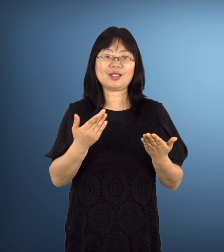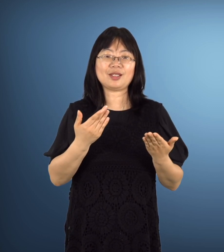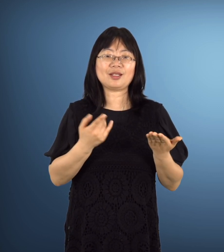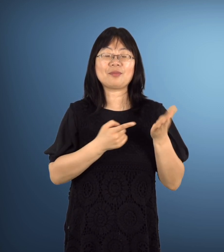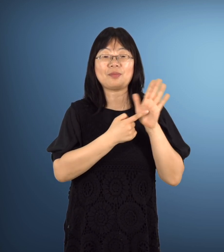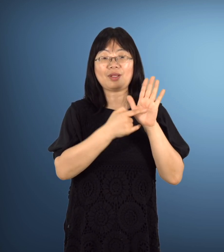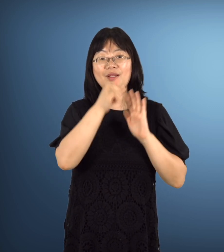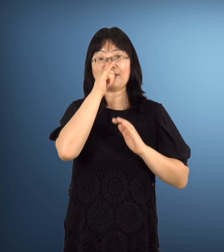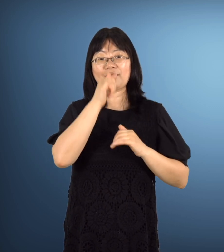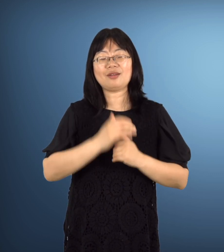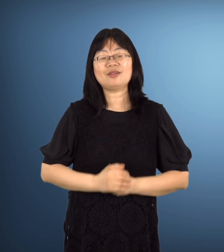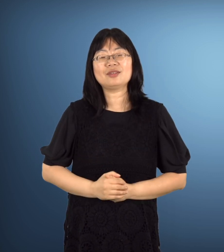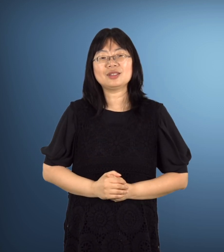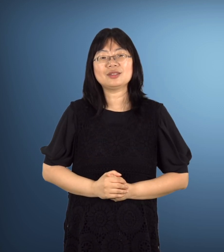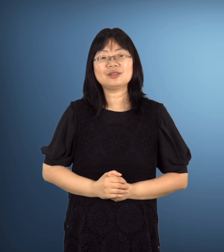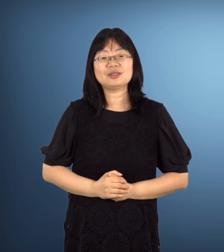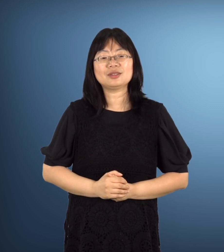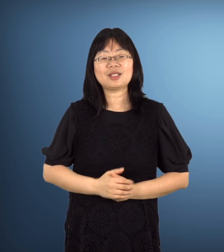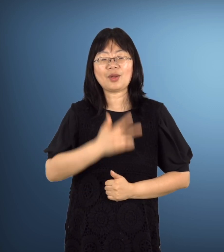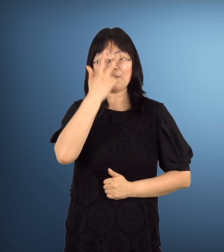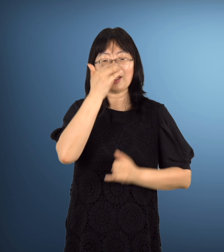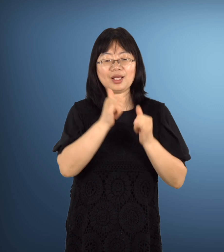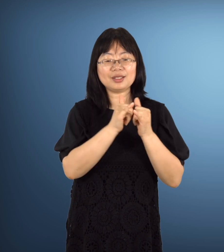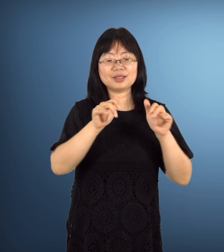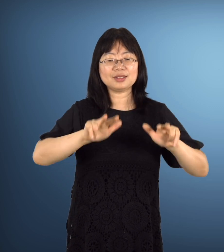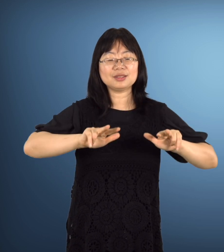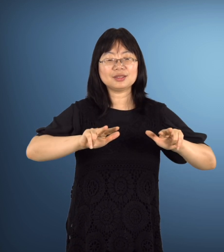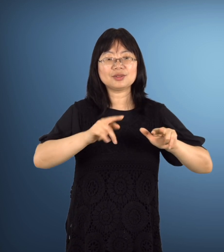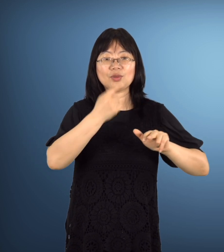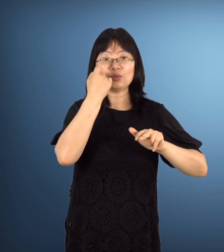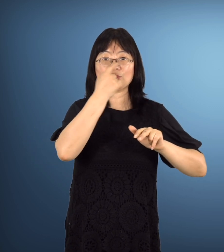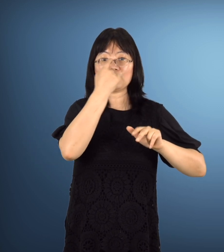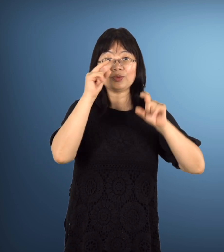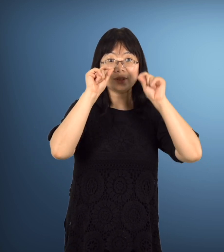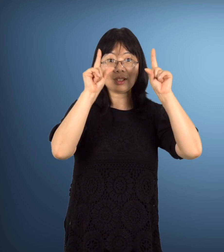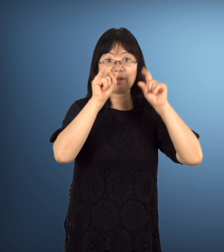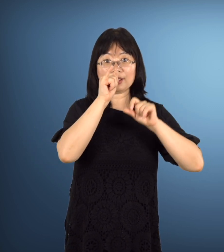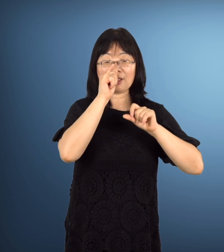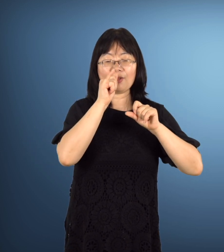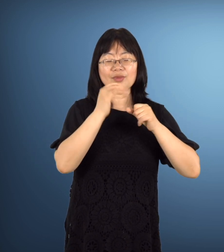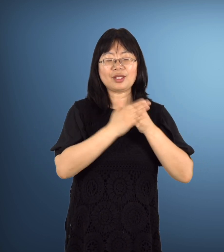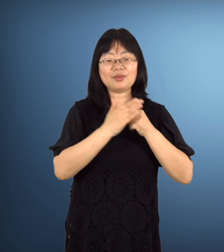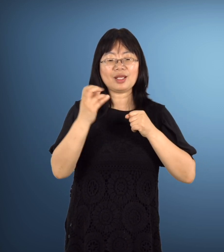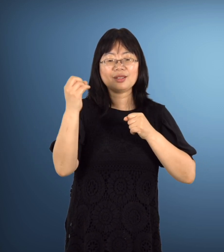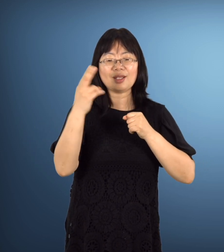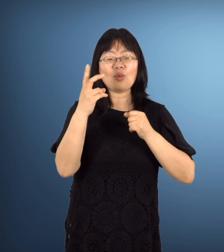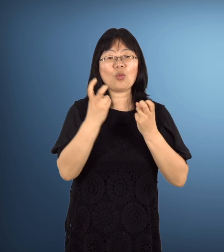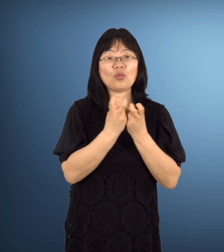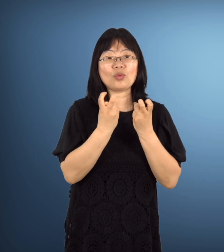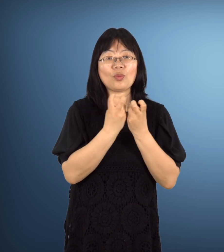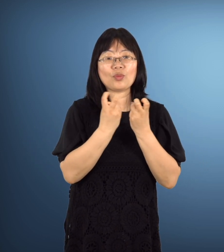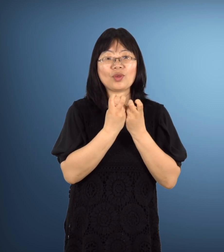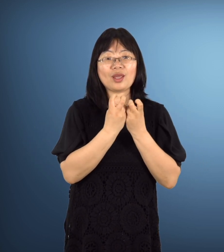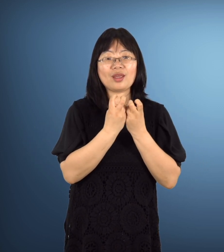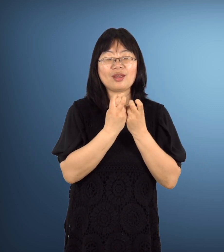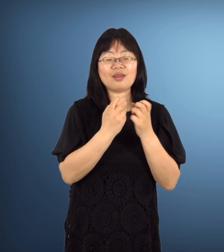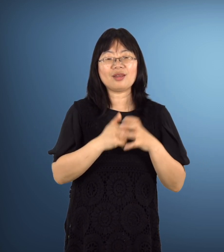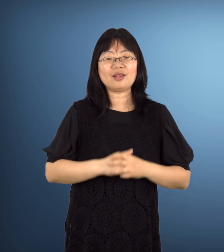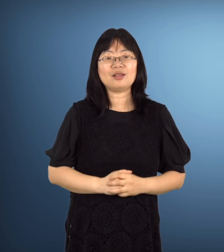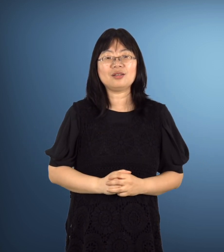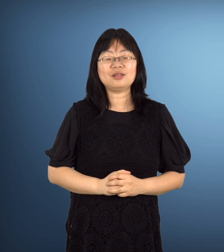밝혀져요. 이 맹인은 여기서 눈이 떠지면서 다시 어떻게 되어지는